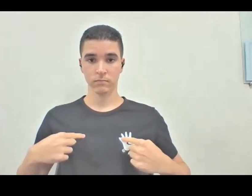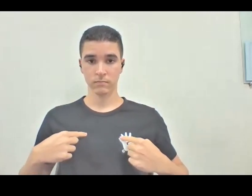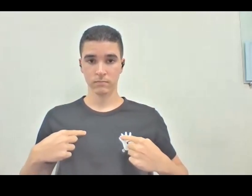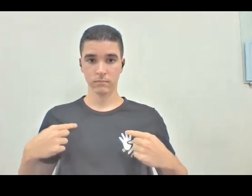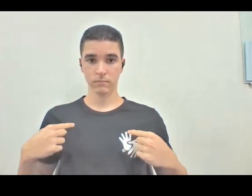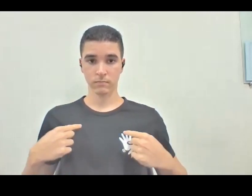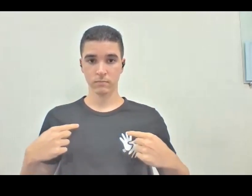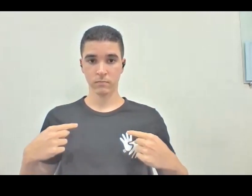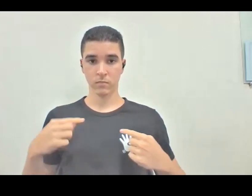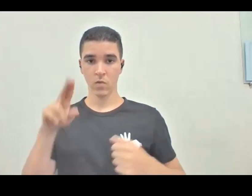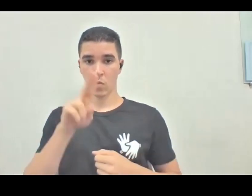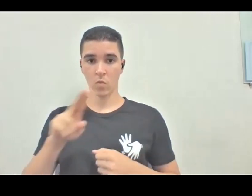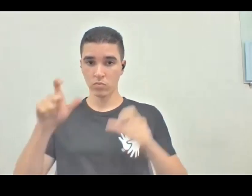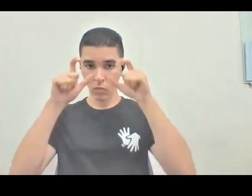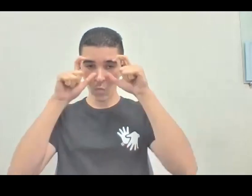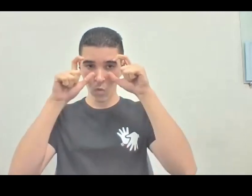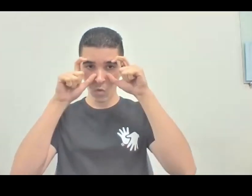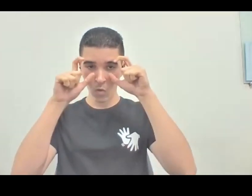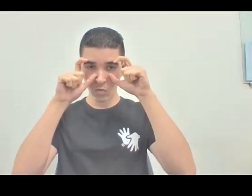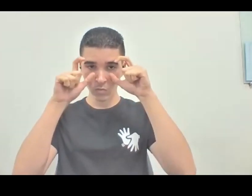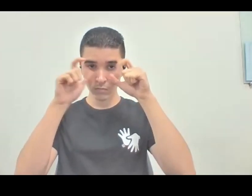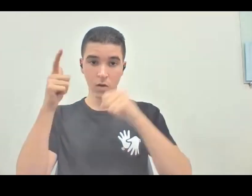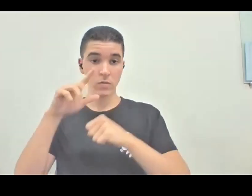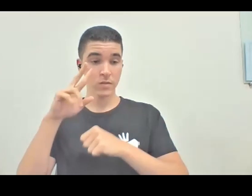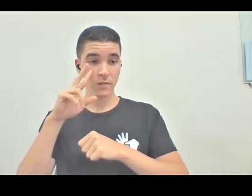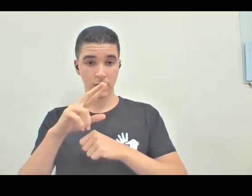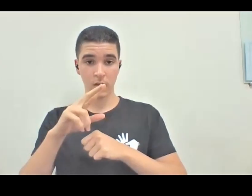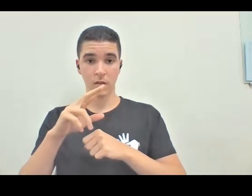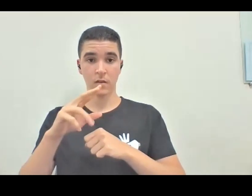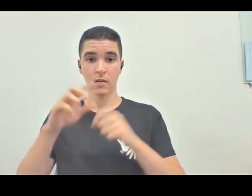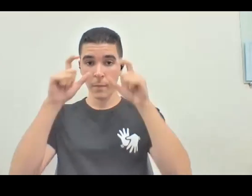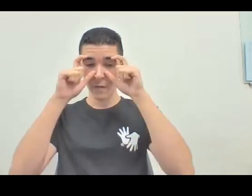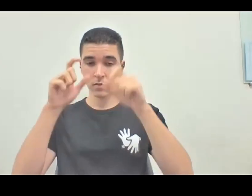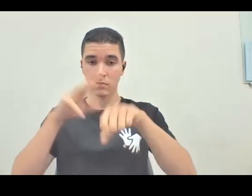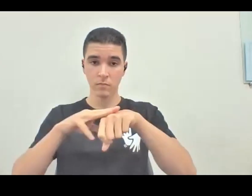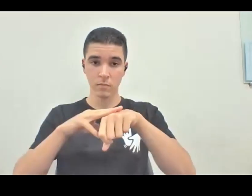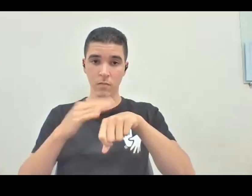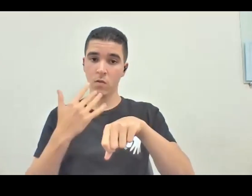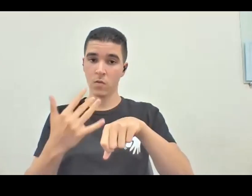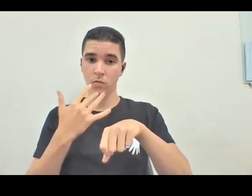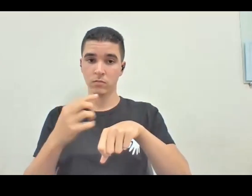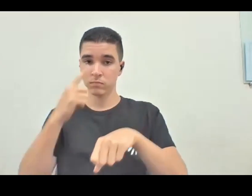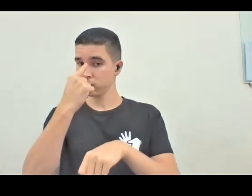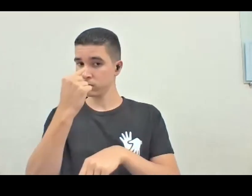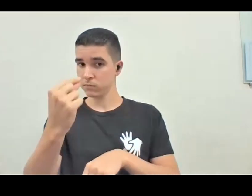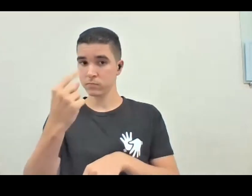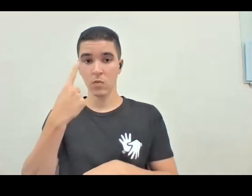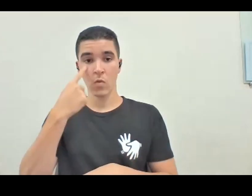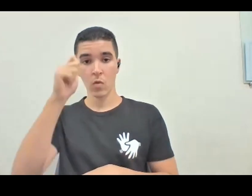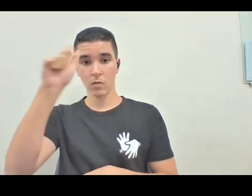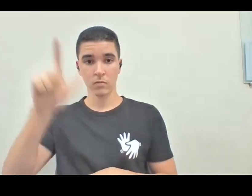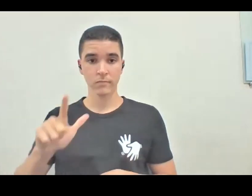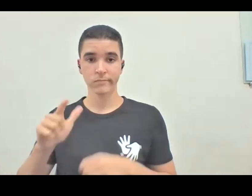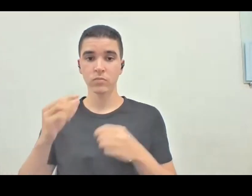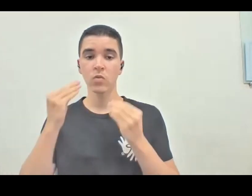uso óculos de grau redondo, com armação marrom, tenho olhos azuis, nariz grande, tô com maquiagem bem